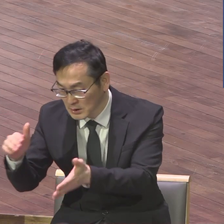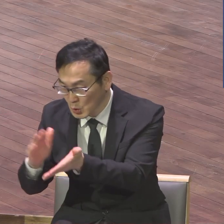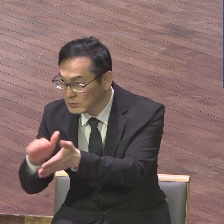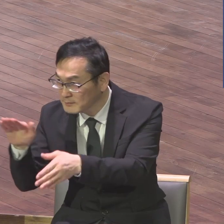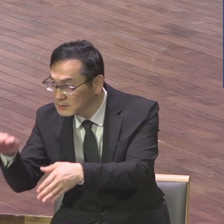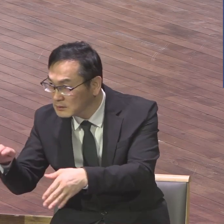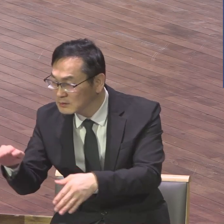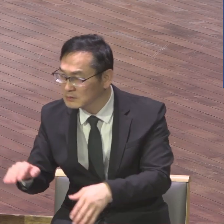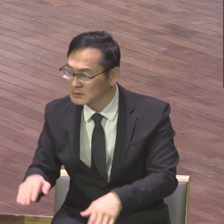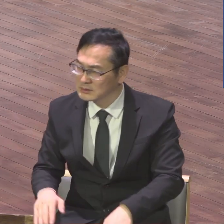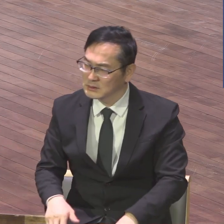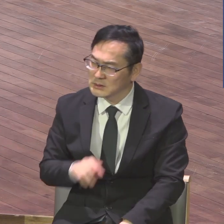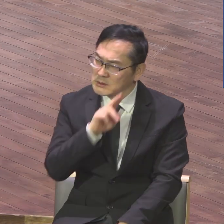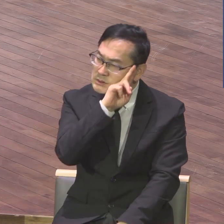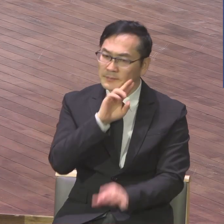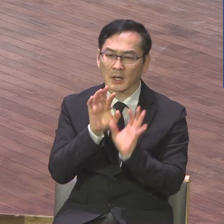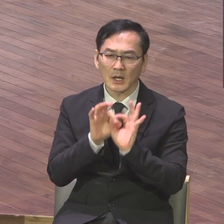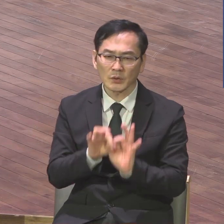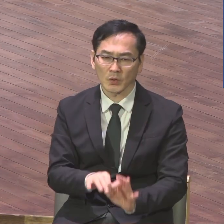믿었어요.